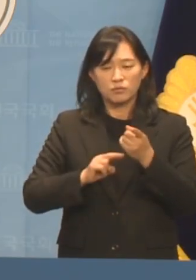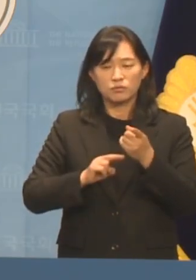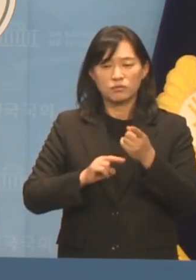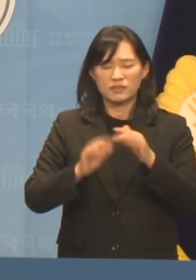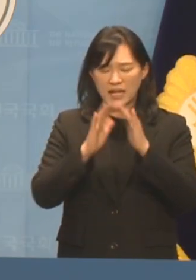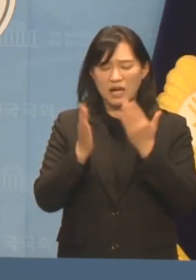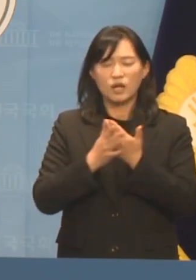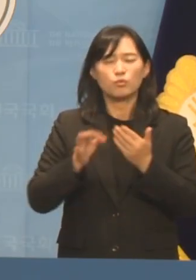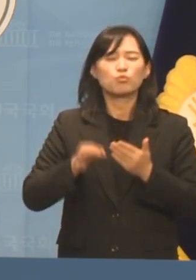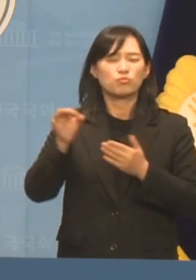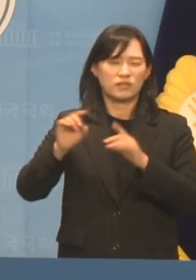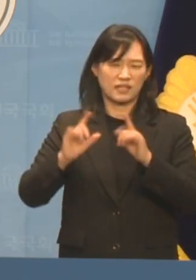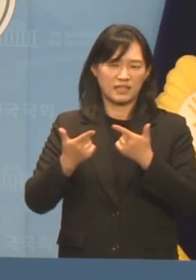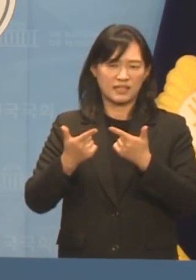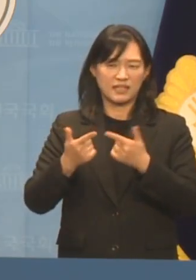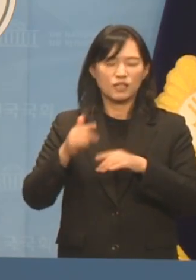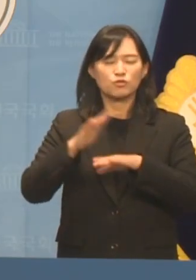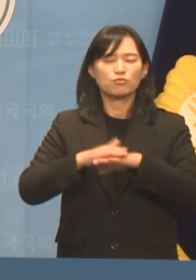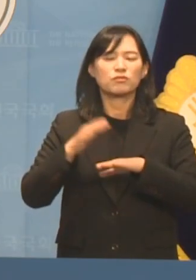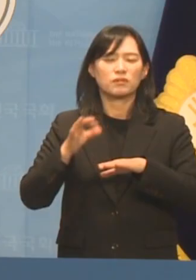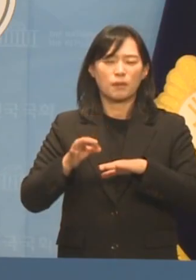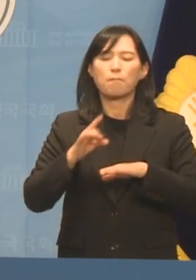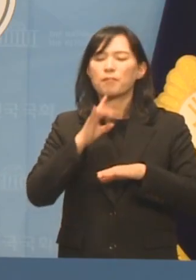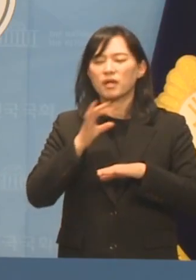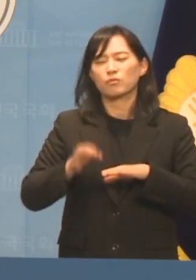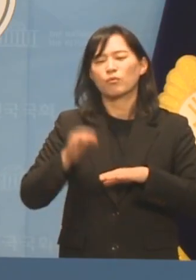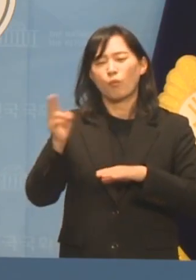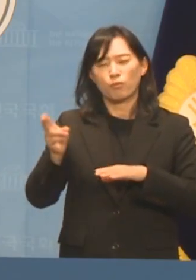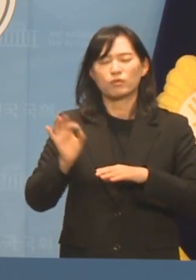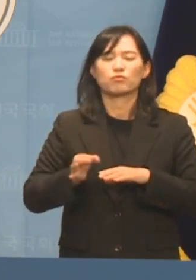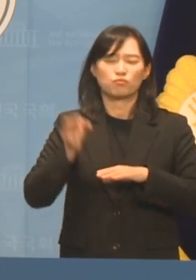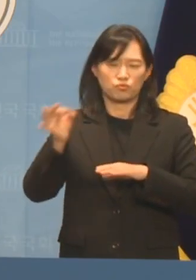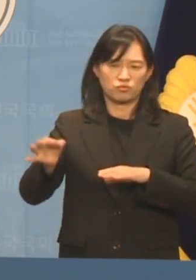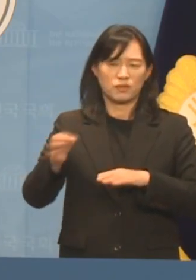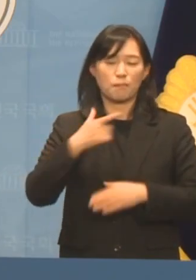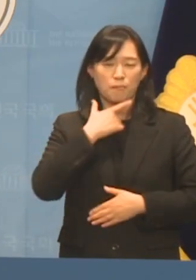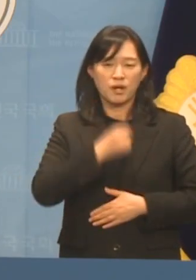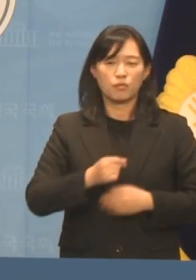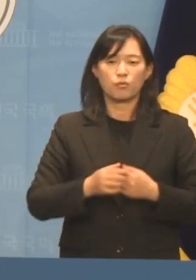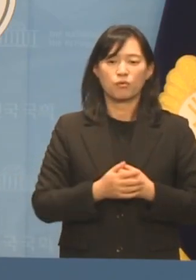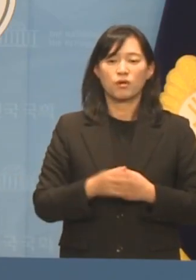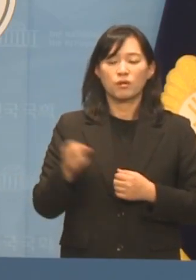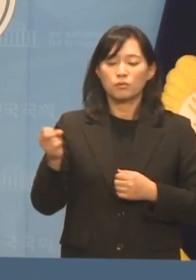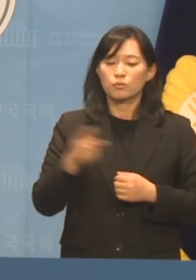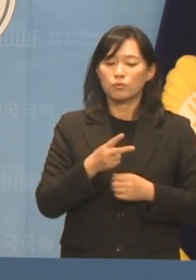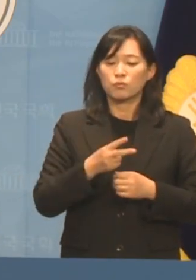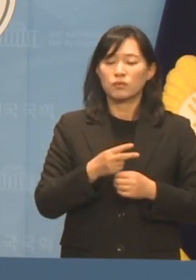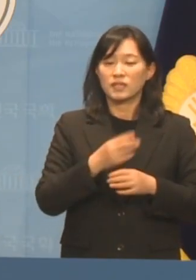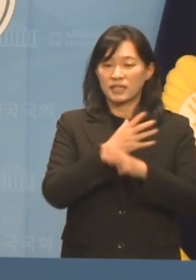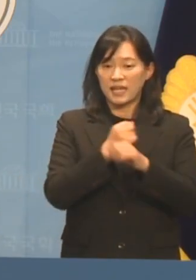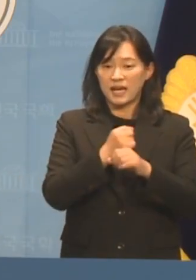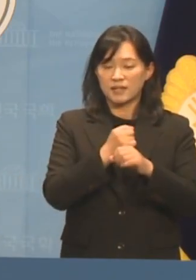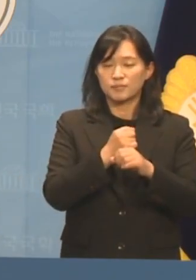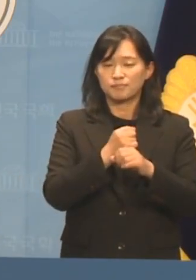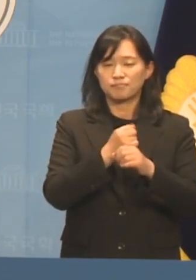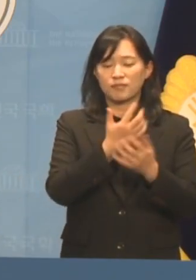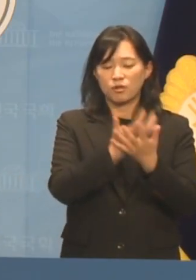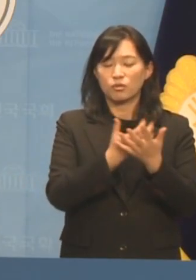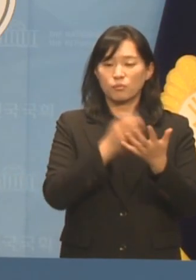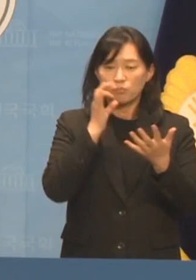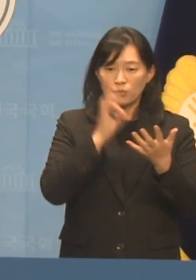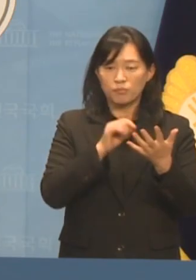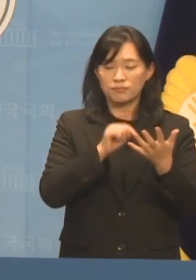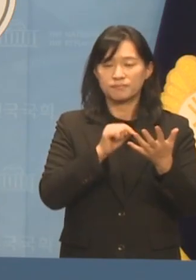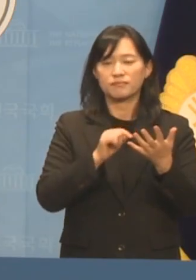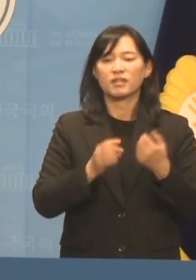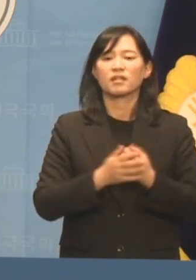방식을 요구하고 있고, 저희가 홈플러스 입점업체 약관에서도 특약으로 이러한